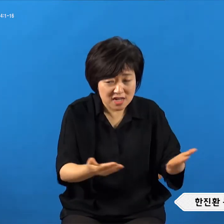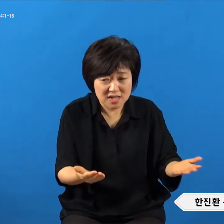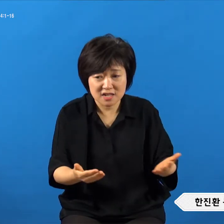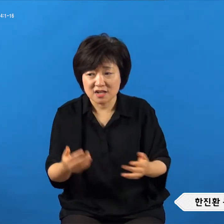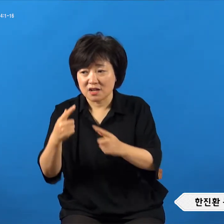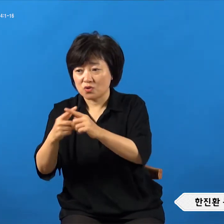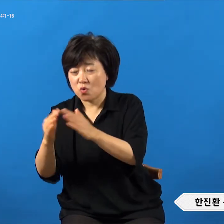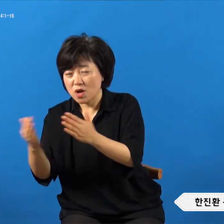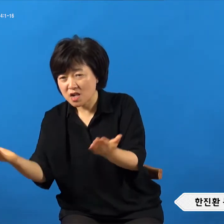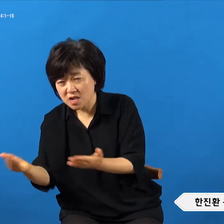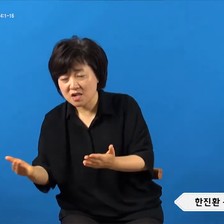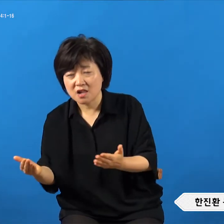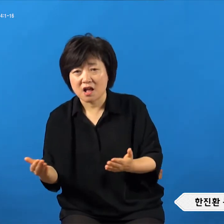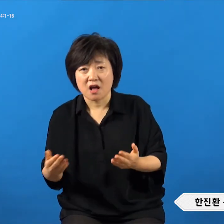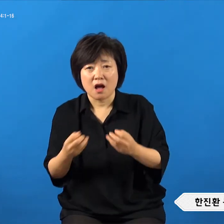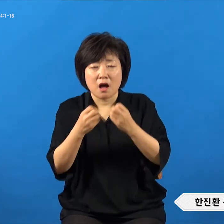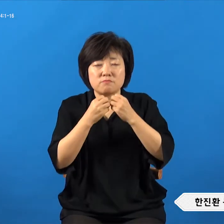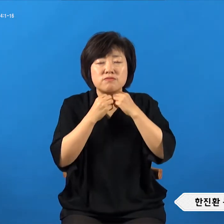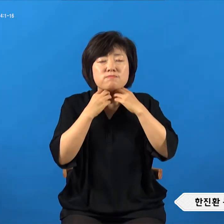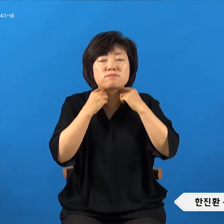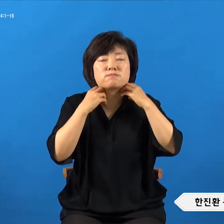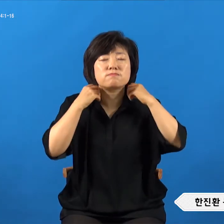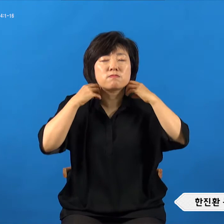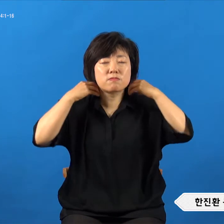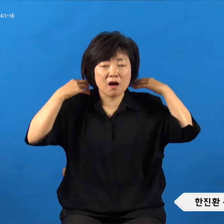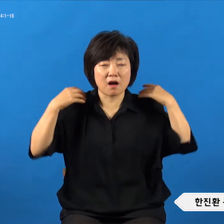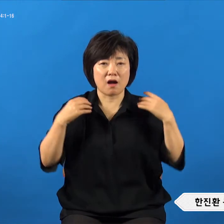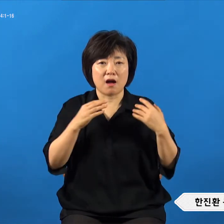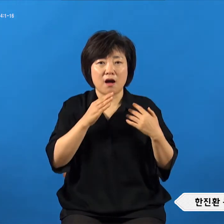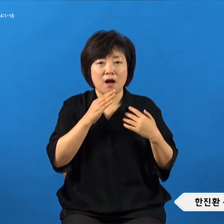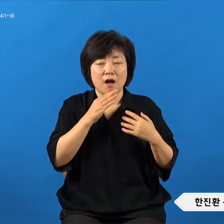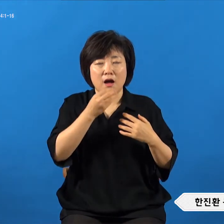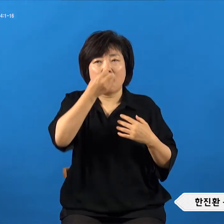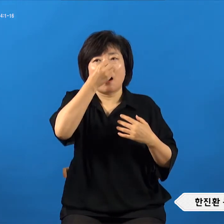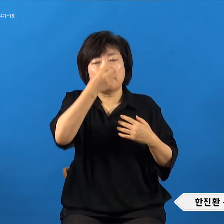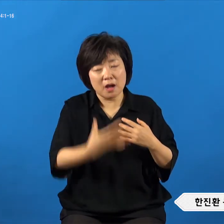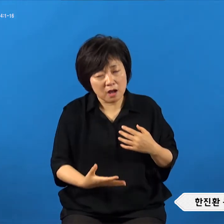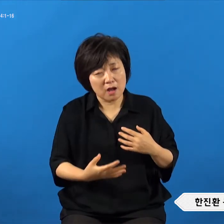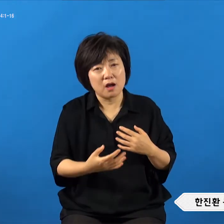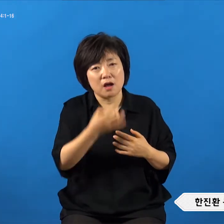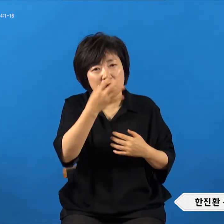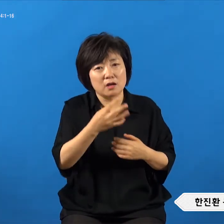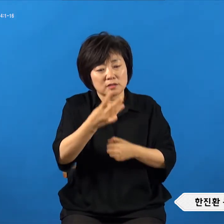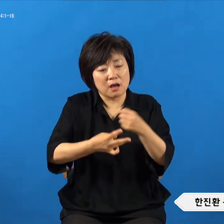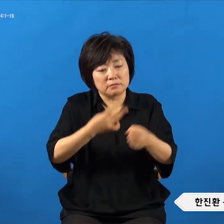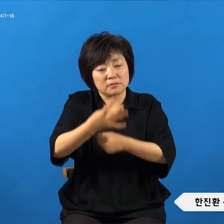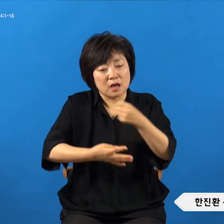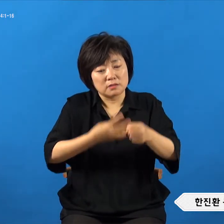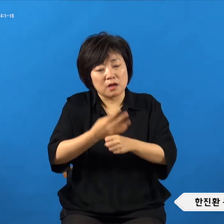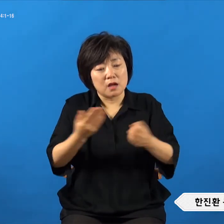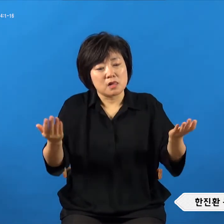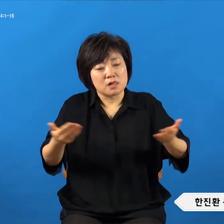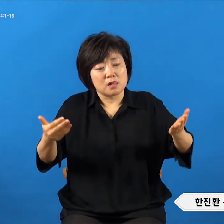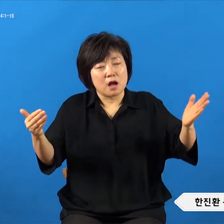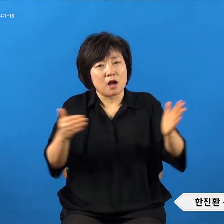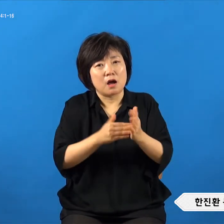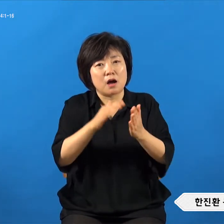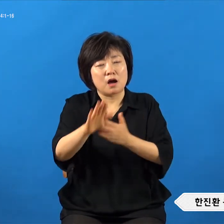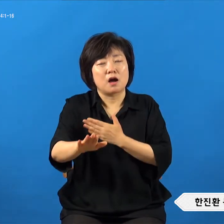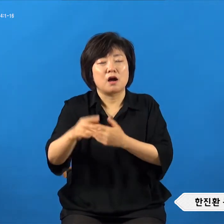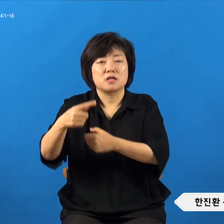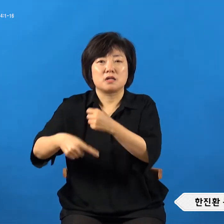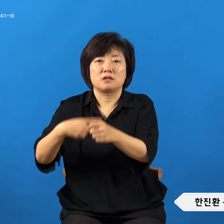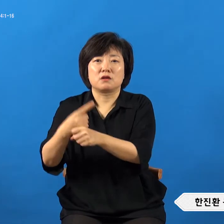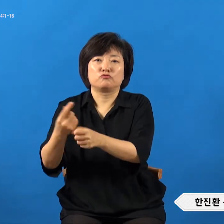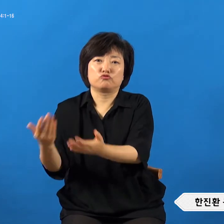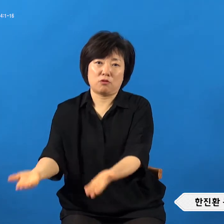다 해야 되지요. 그러니까 진짜 코피가 나는 것입니다. 그래서 한 3년 4년 일하고 나면 1년을 쉬지 않으면 안